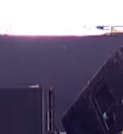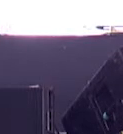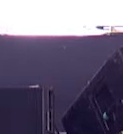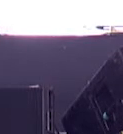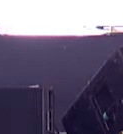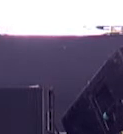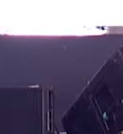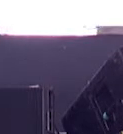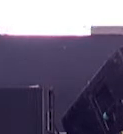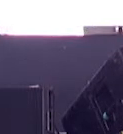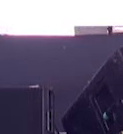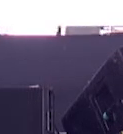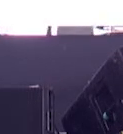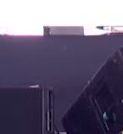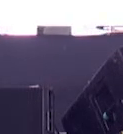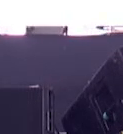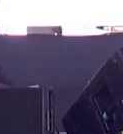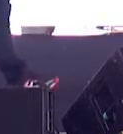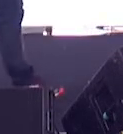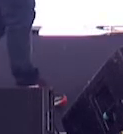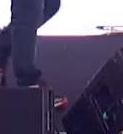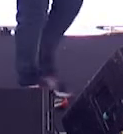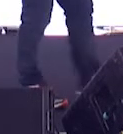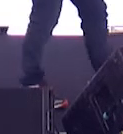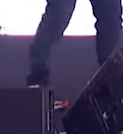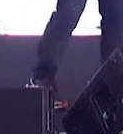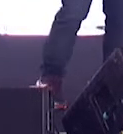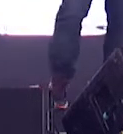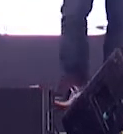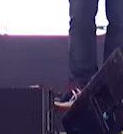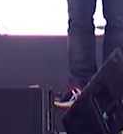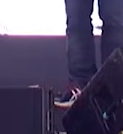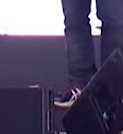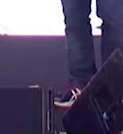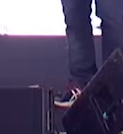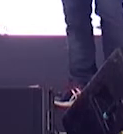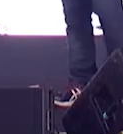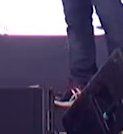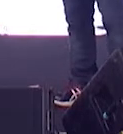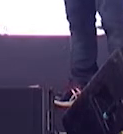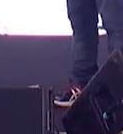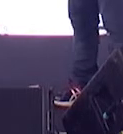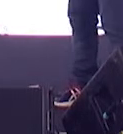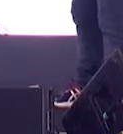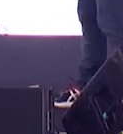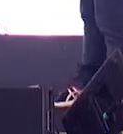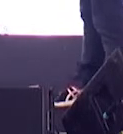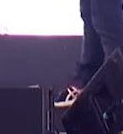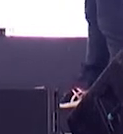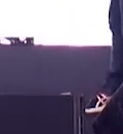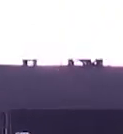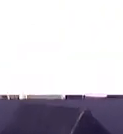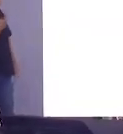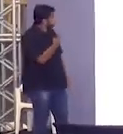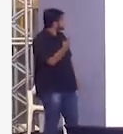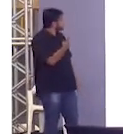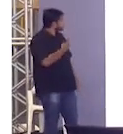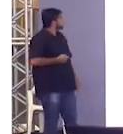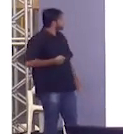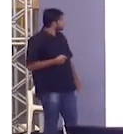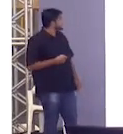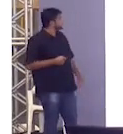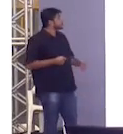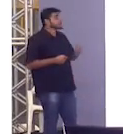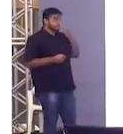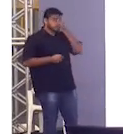quanto o denominador tem que ser números inteiros. Então, eu coloquei aqui a representação